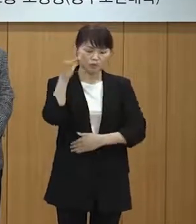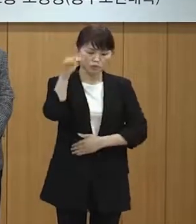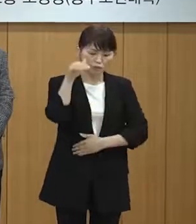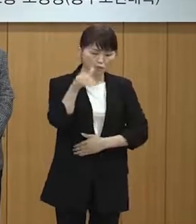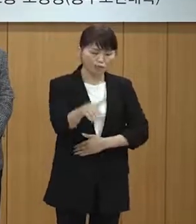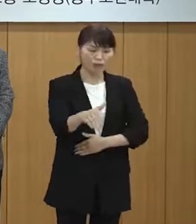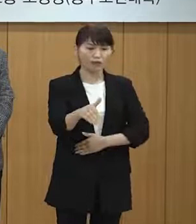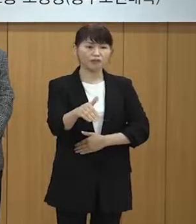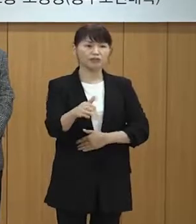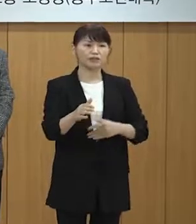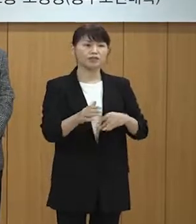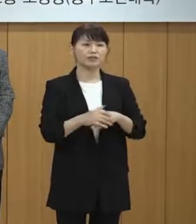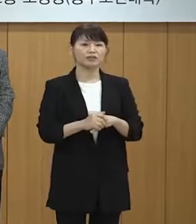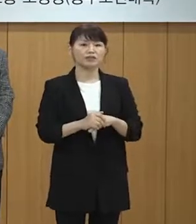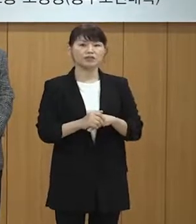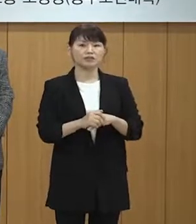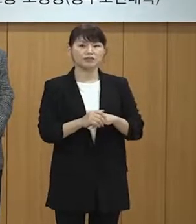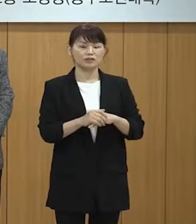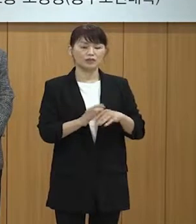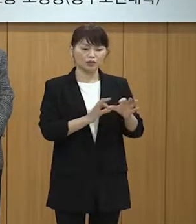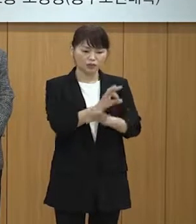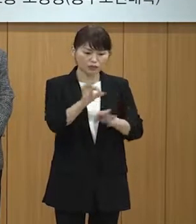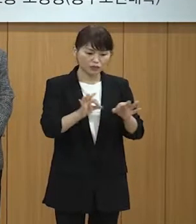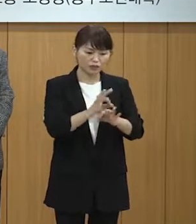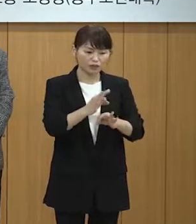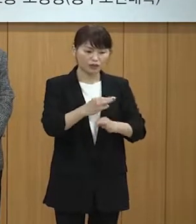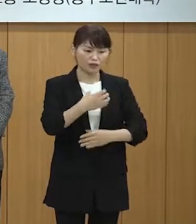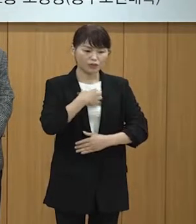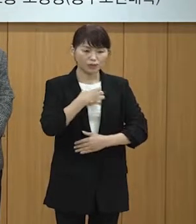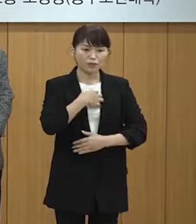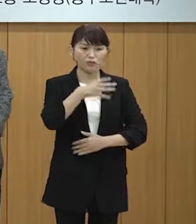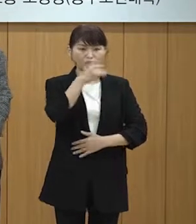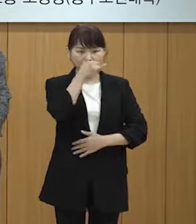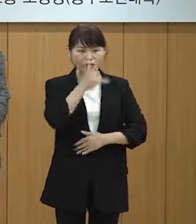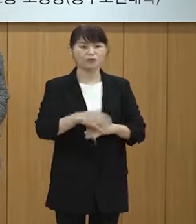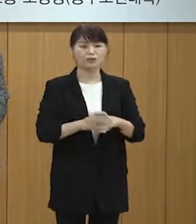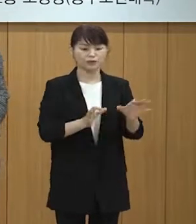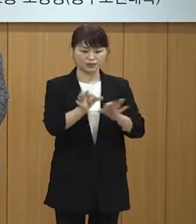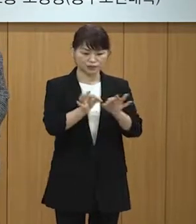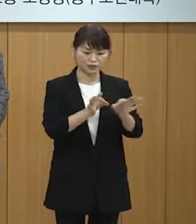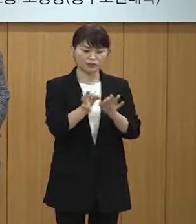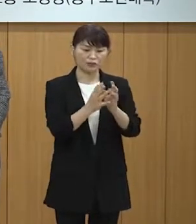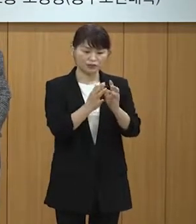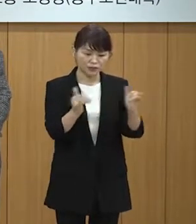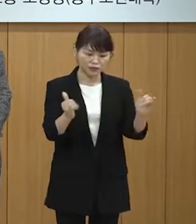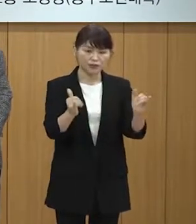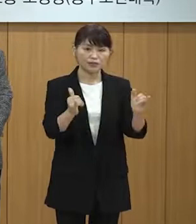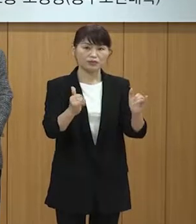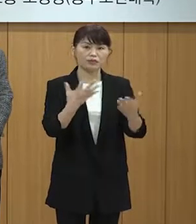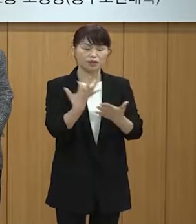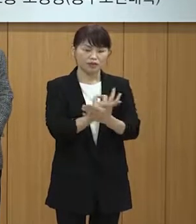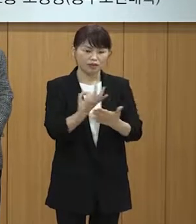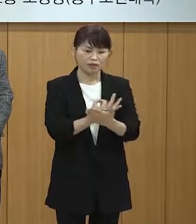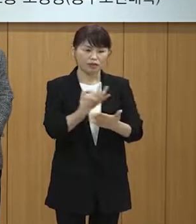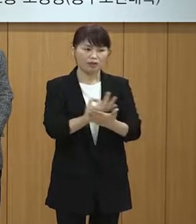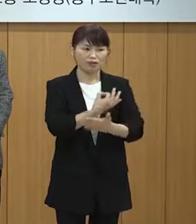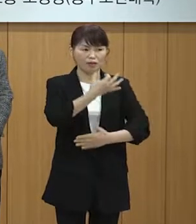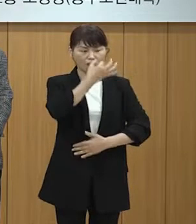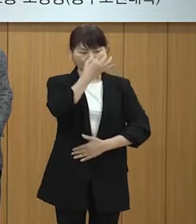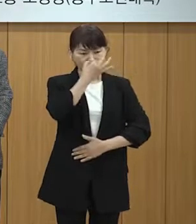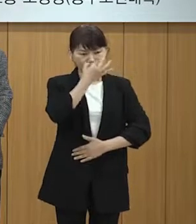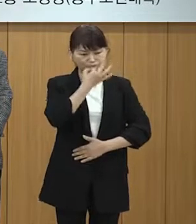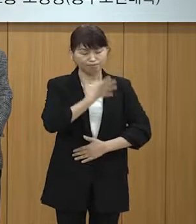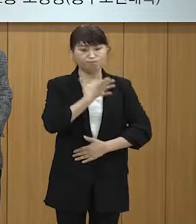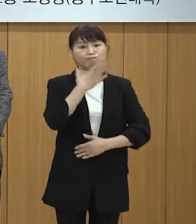위험받고 지역상권이 위협받고 소상공인 지역경제 활성화가 매우